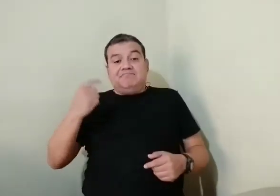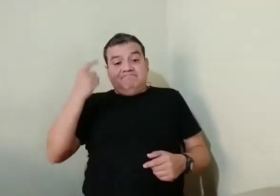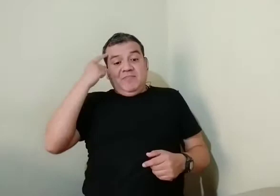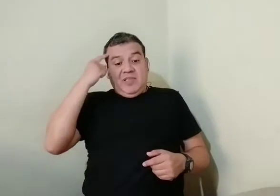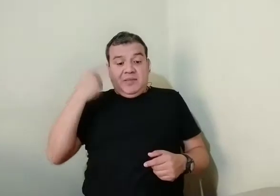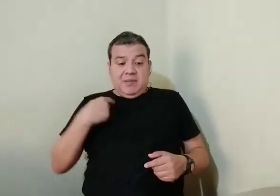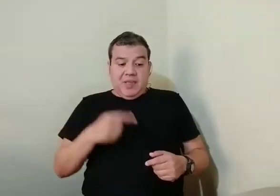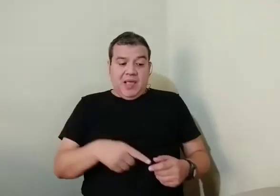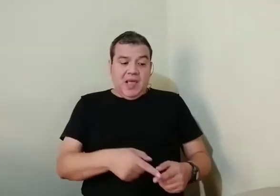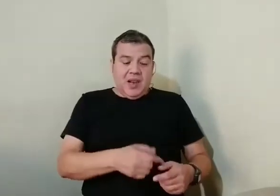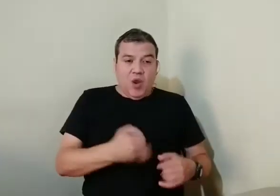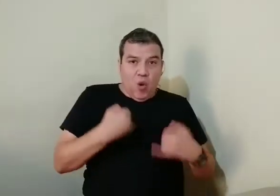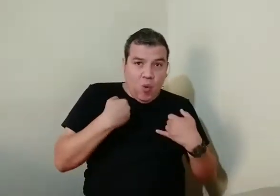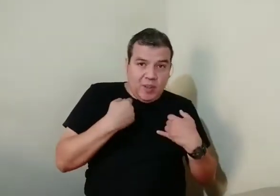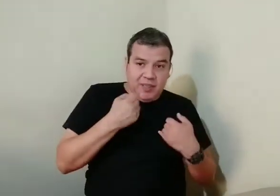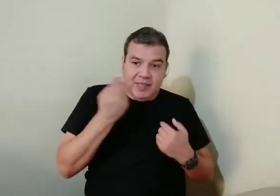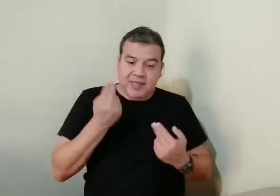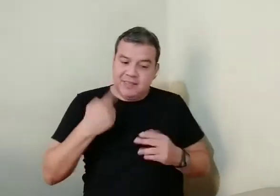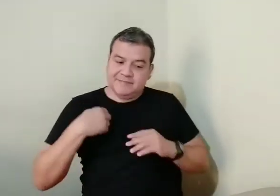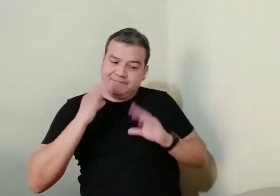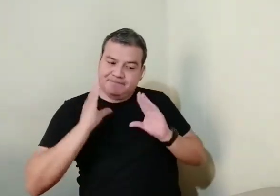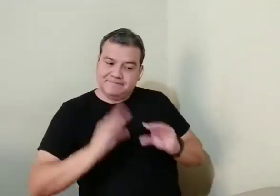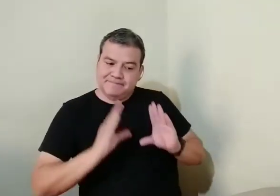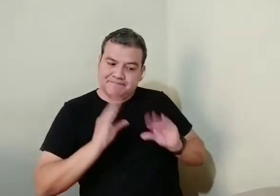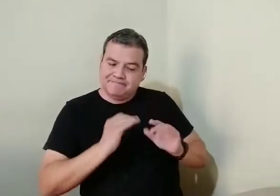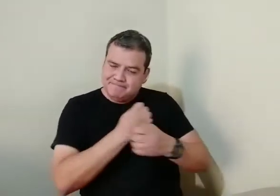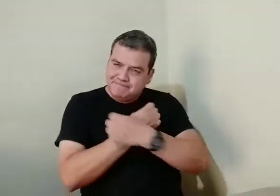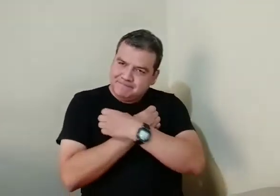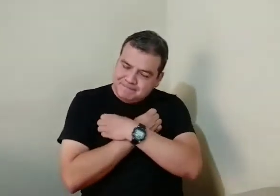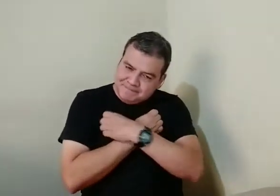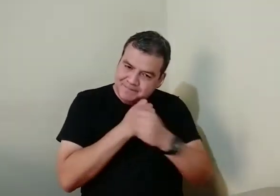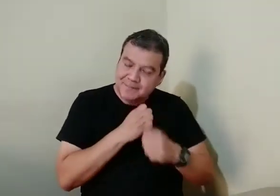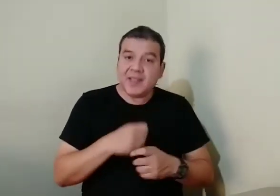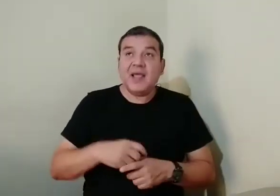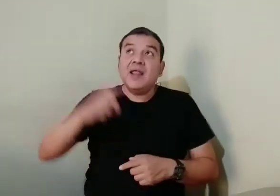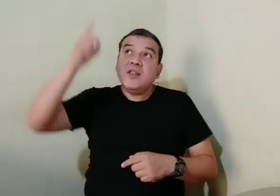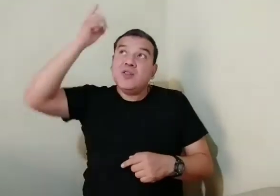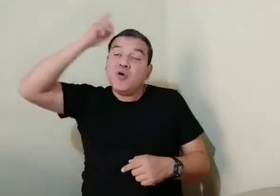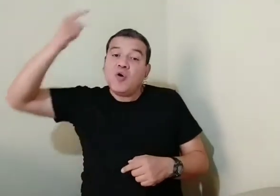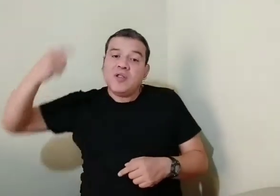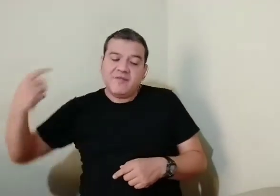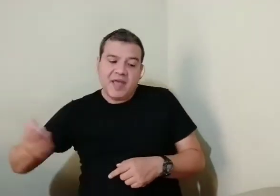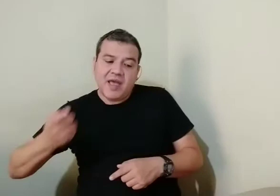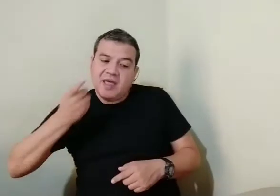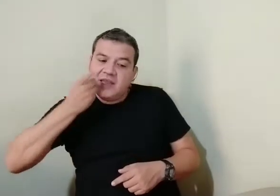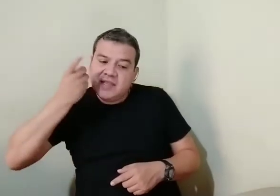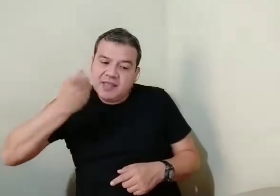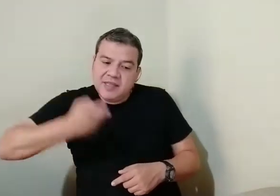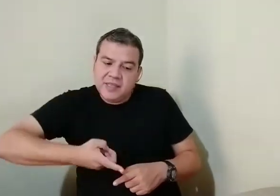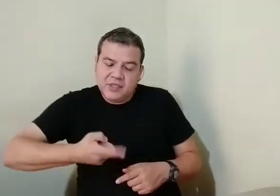tierna infancia debía enseñarse a los niños de su bondad y grandeza,